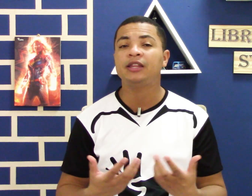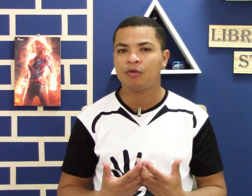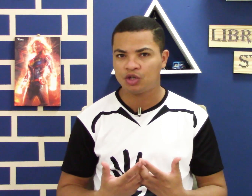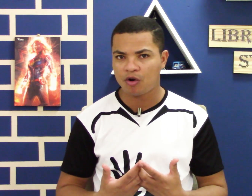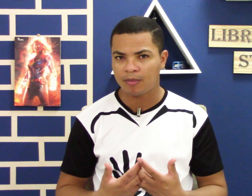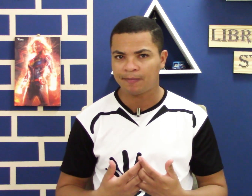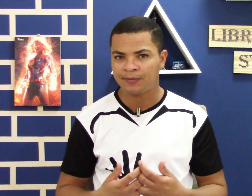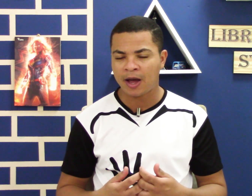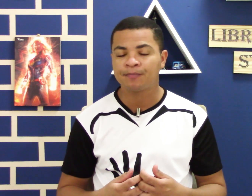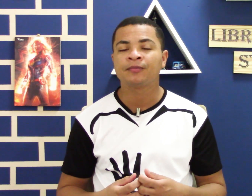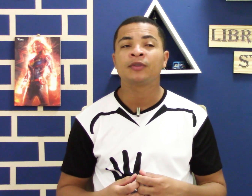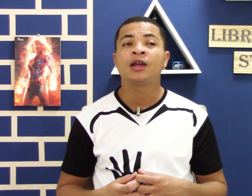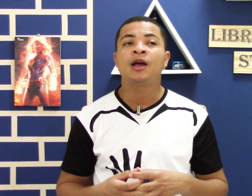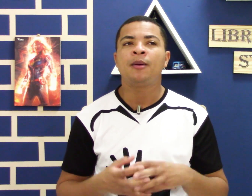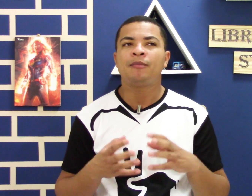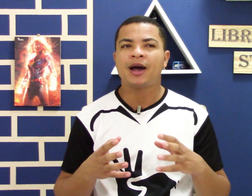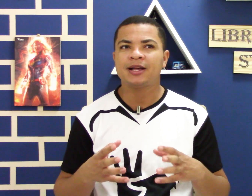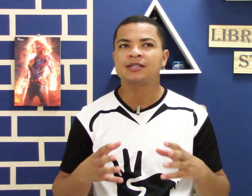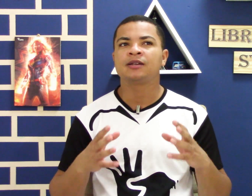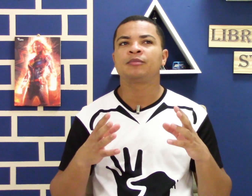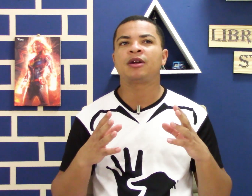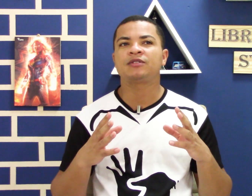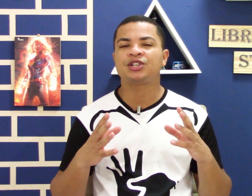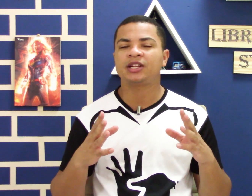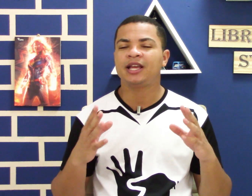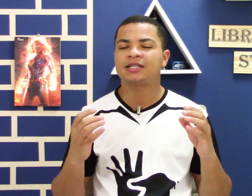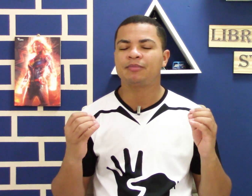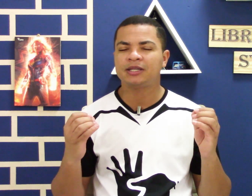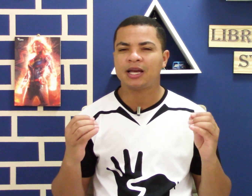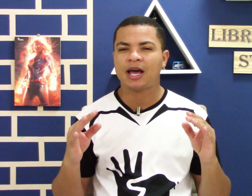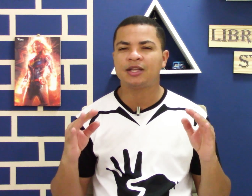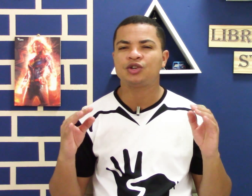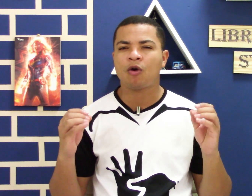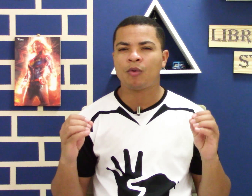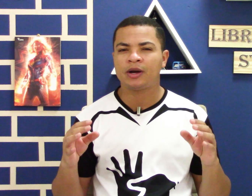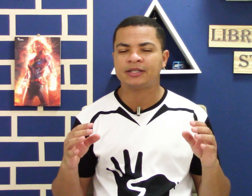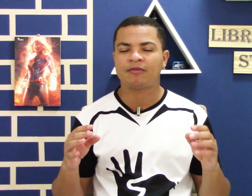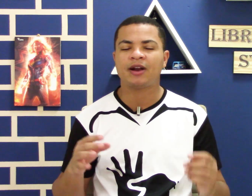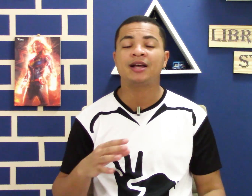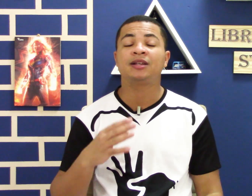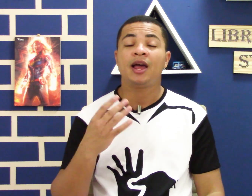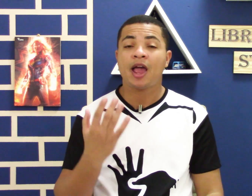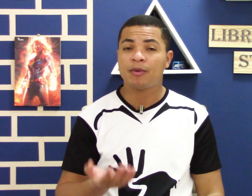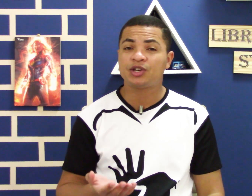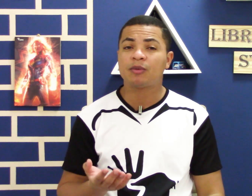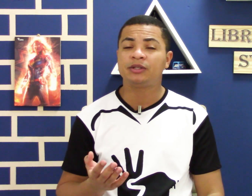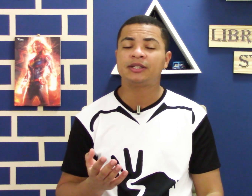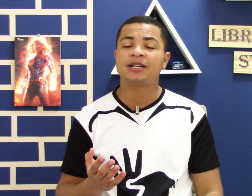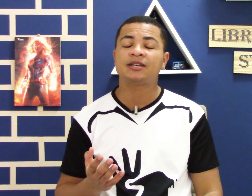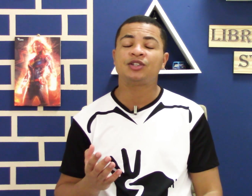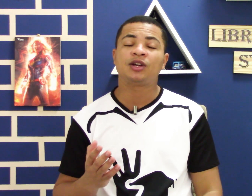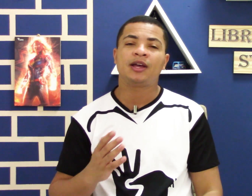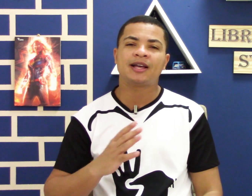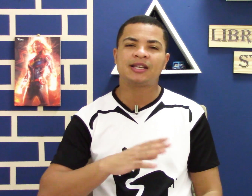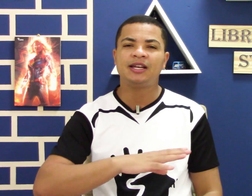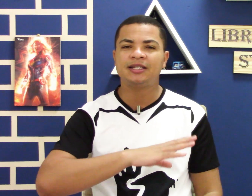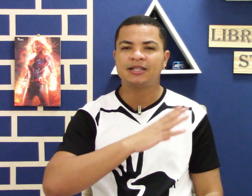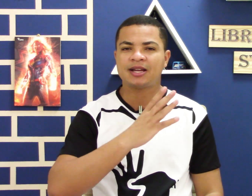o idioma, tá? Mas, para você já ter essa pincelada de como organizar a frase, é uma dica muito interessante. Essa lista de sinais que